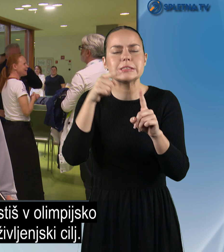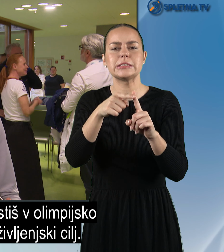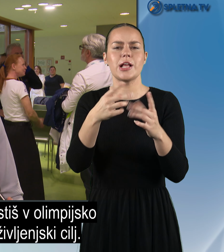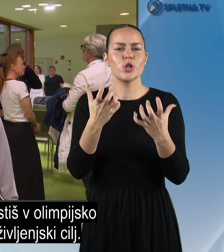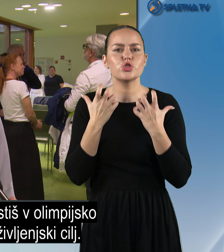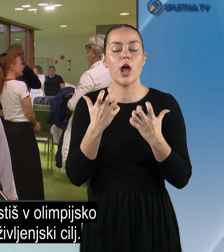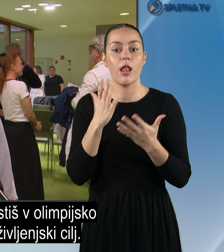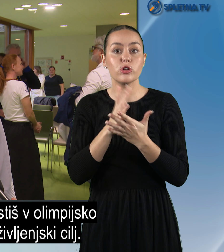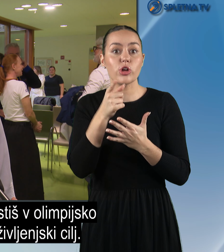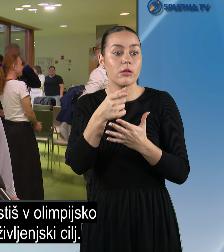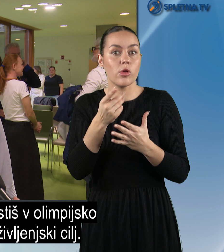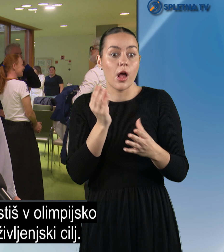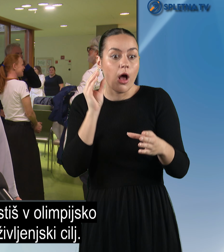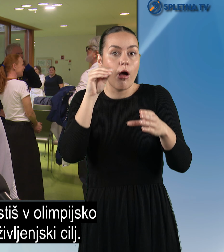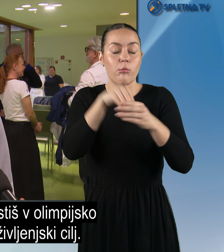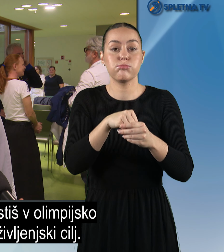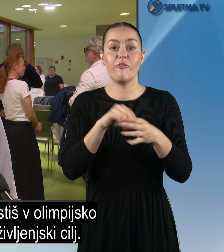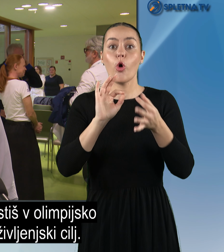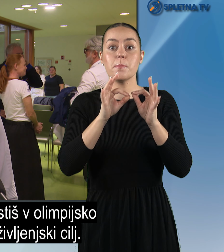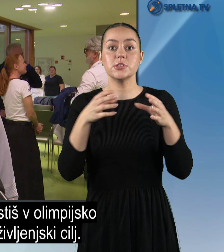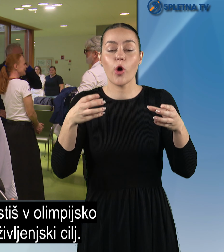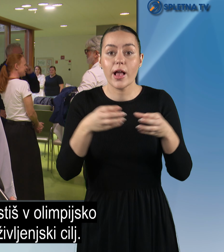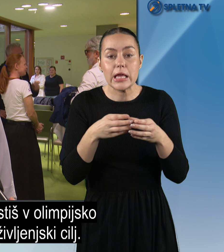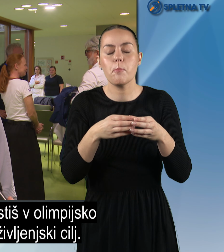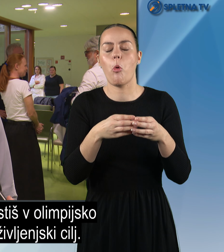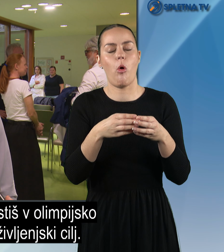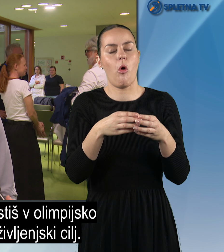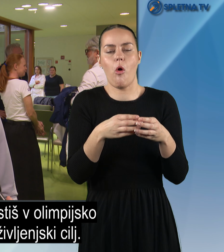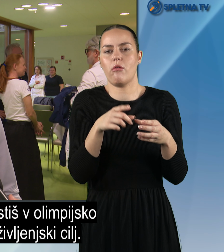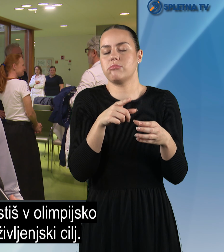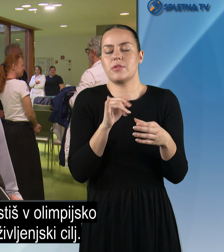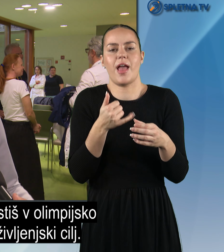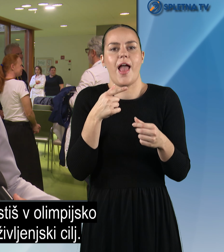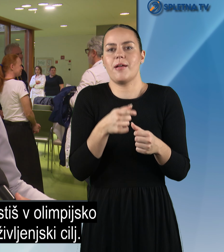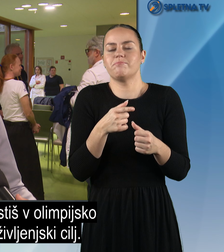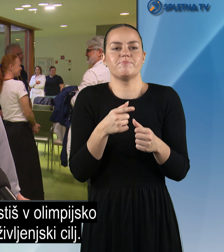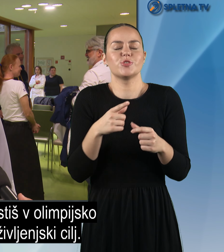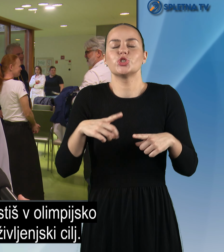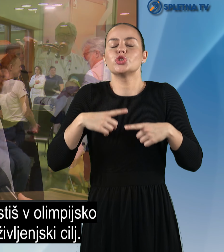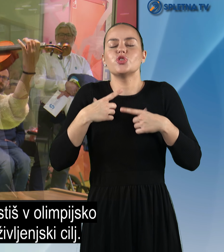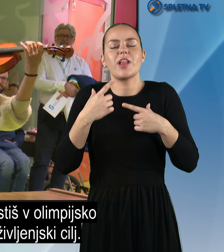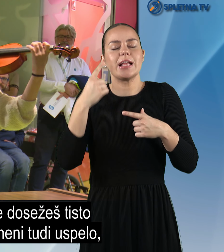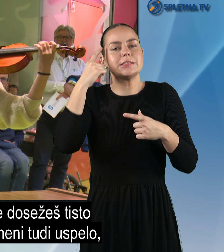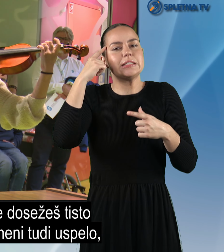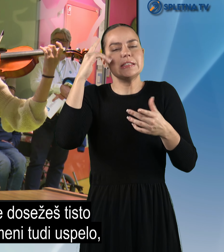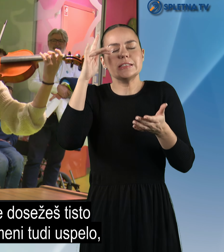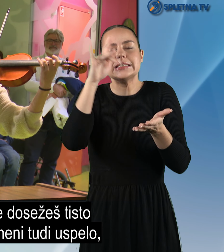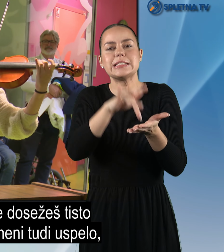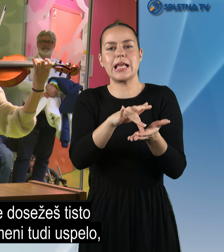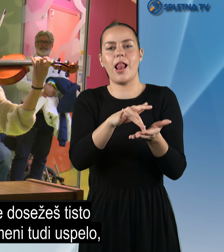to, da se uvrstiš v olimpijsko ekipo, je pač tisti življenjski cilj, bom rekla,